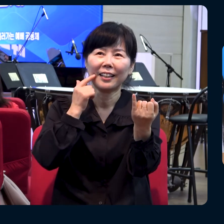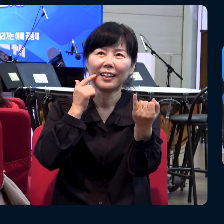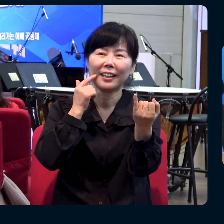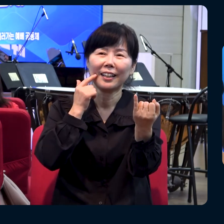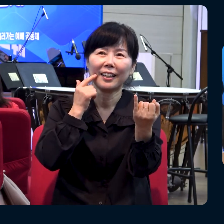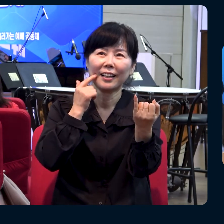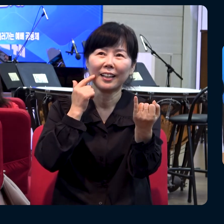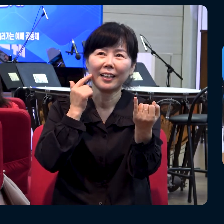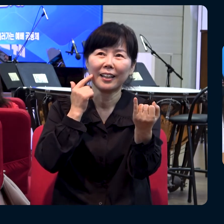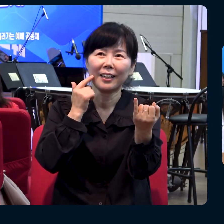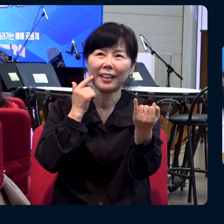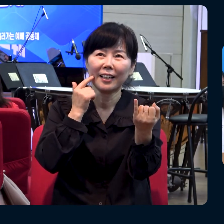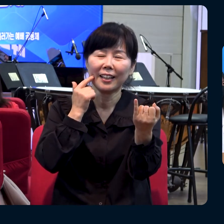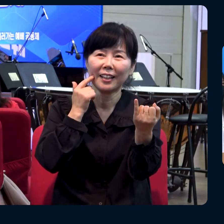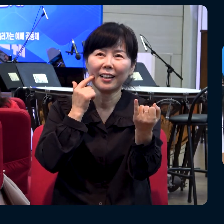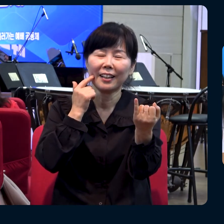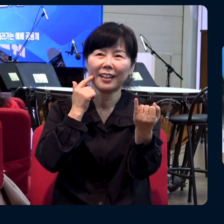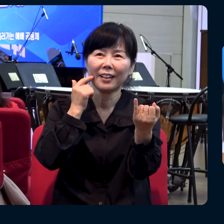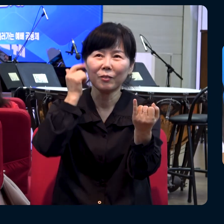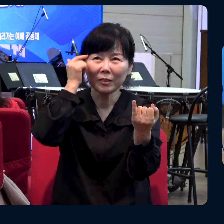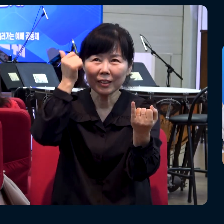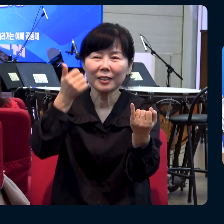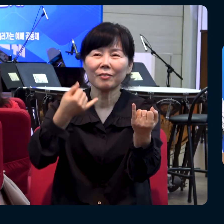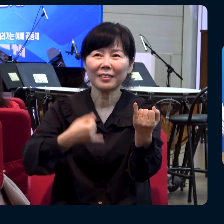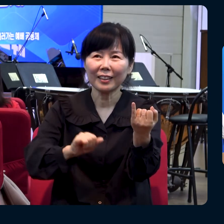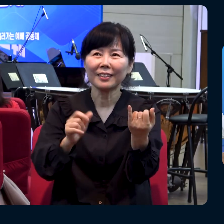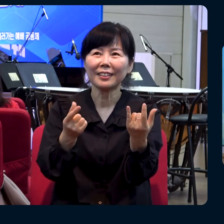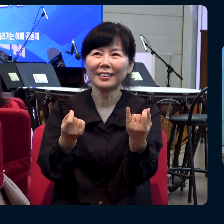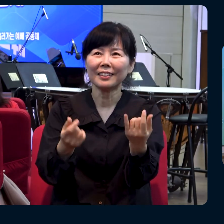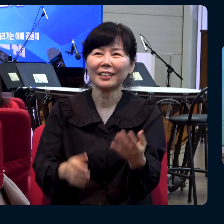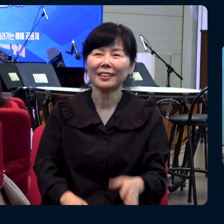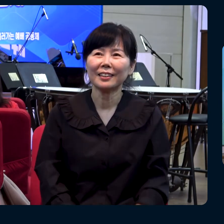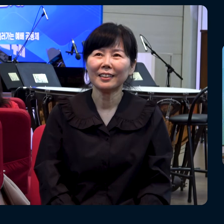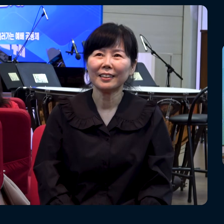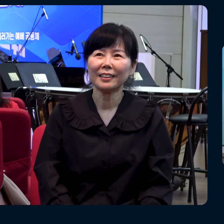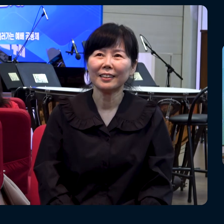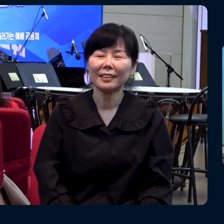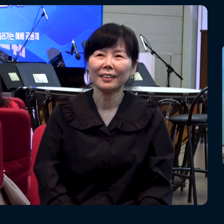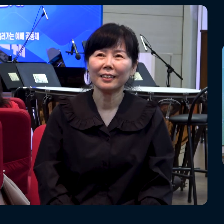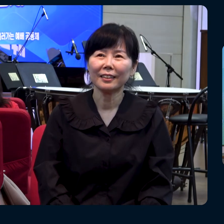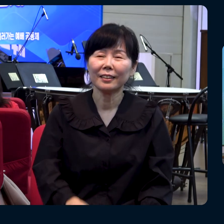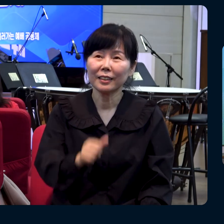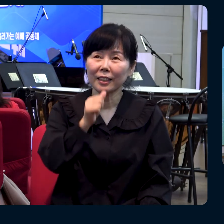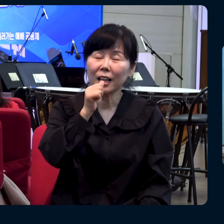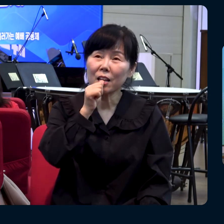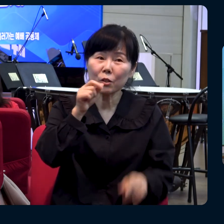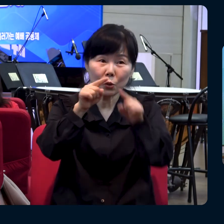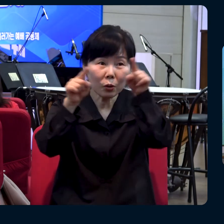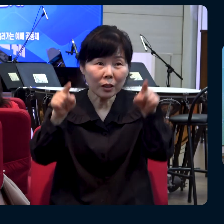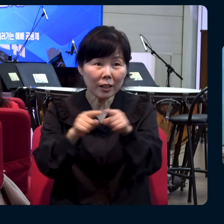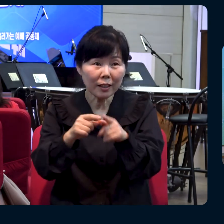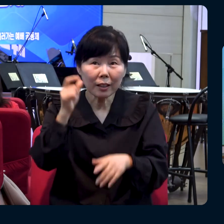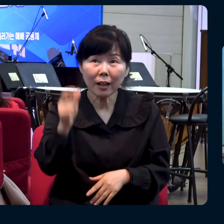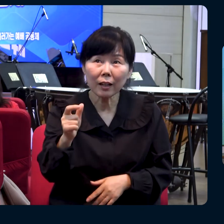목사님도 딸만 둘인데 우리 둘째가 자매인 것 같고, 자매 내가 이 종이가 약해 강해요.